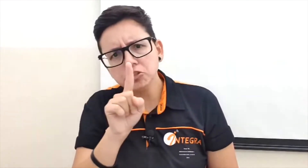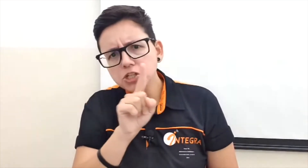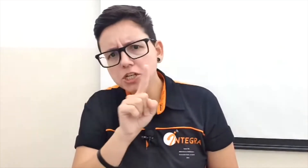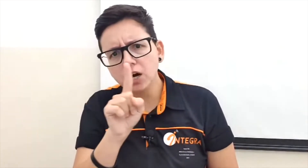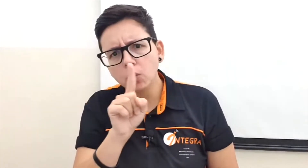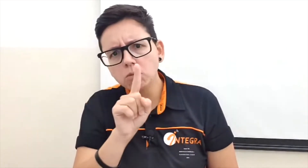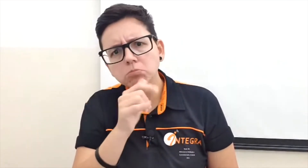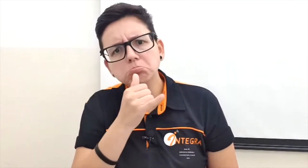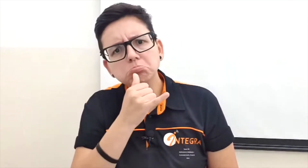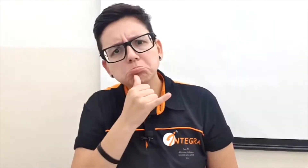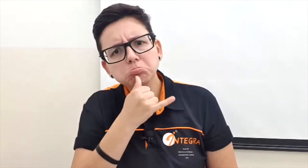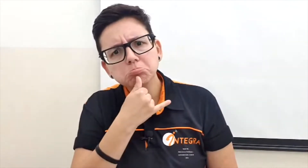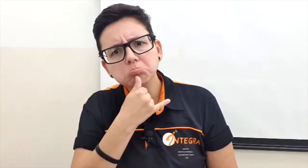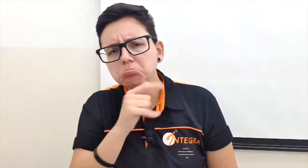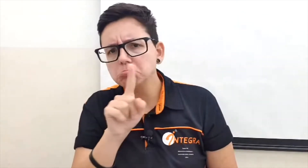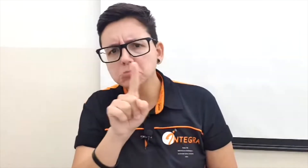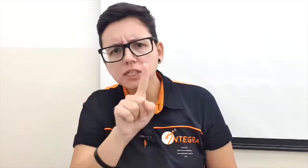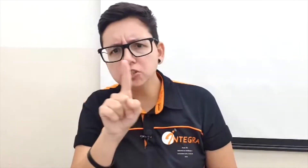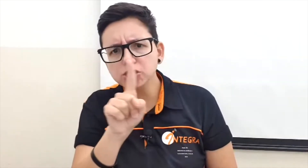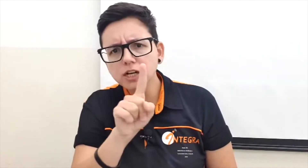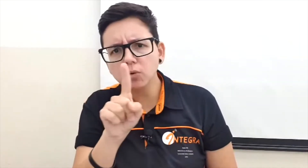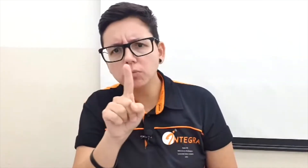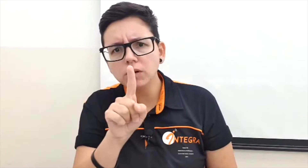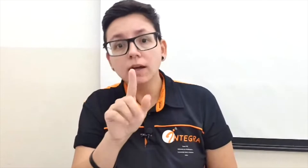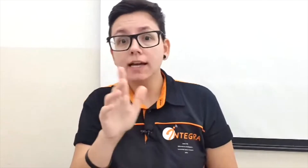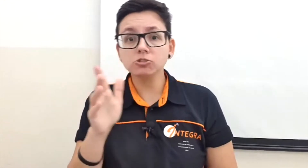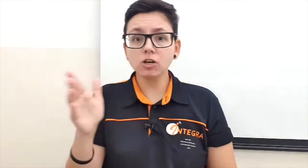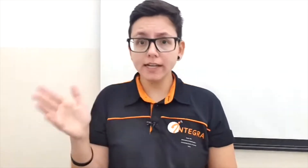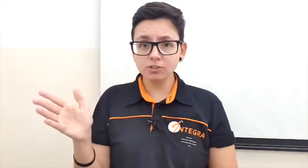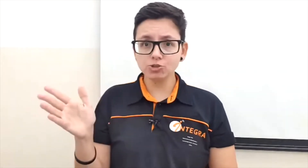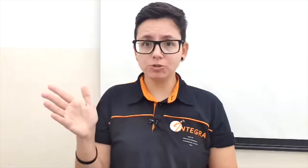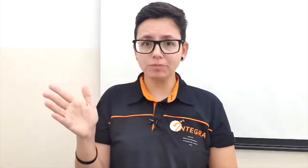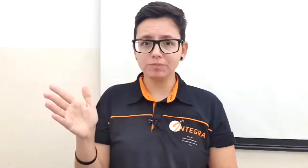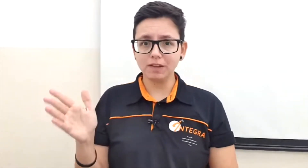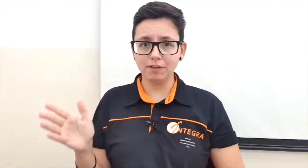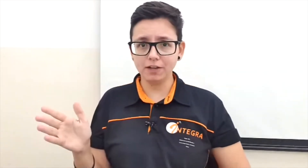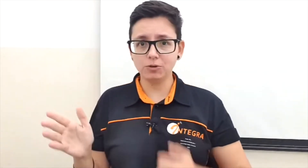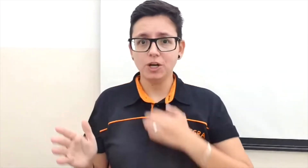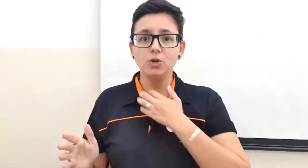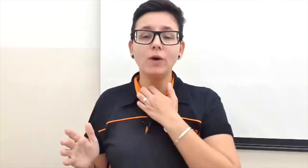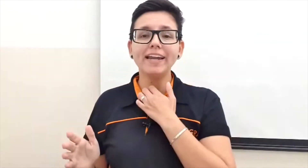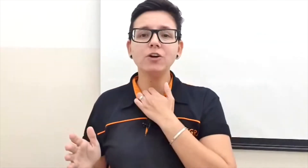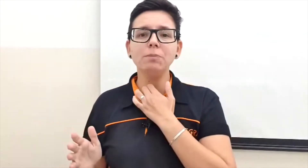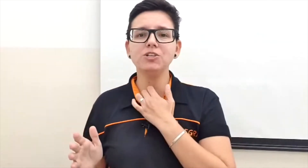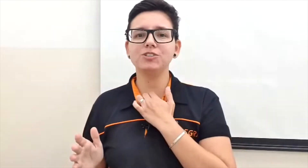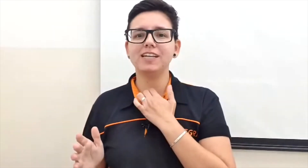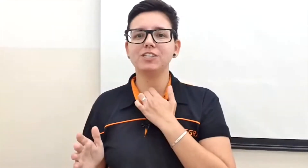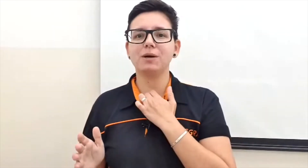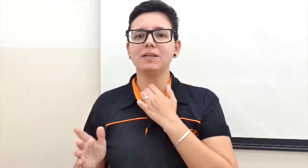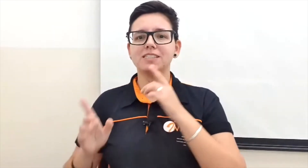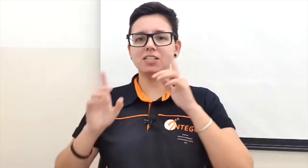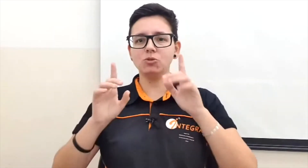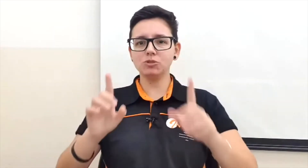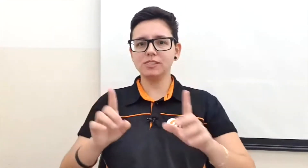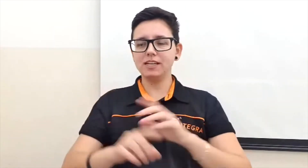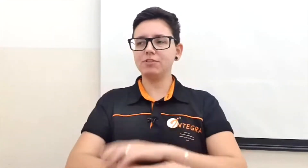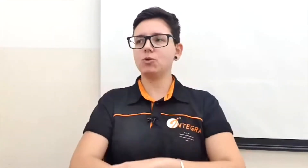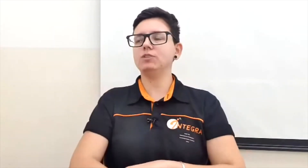triste não. Triste não. É só isso, tá vendo? Não é nenhum bicho de sete cabeças. Inclusive, quando você